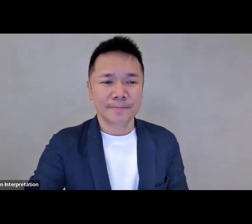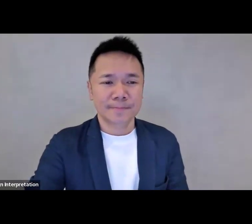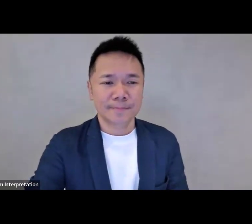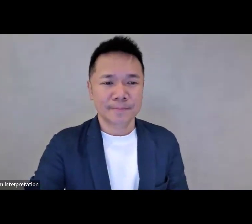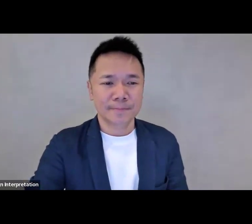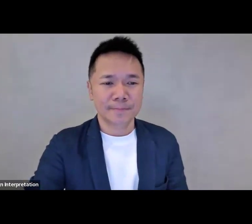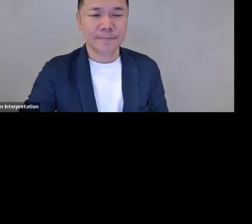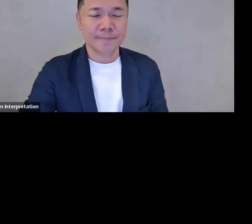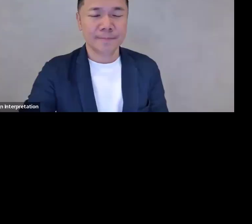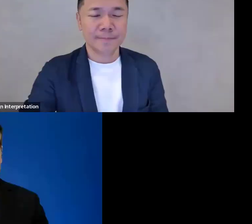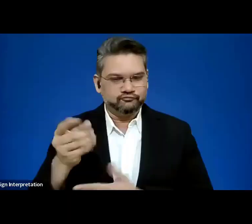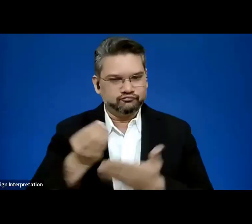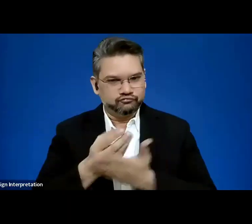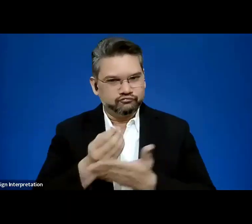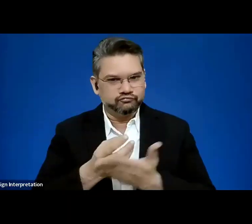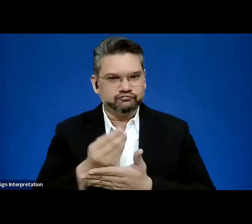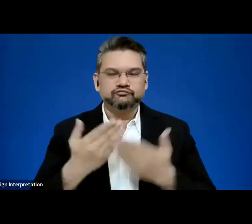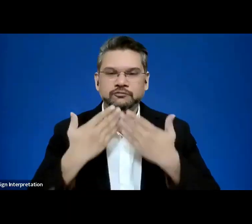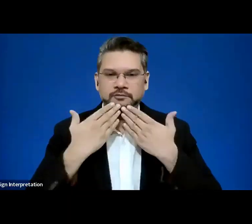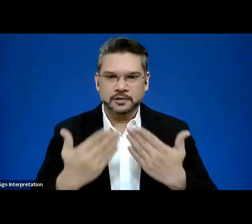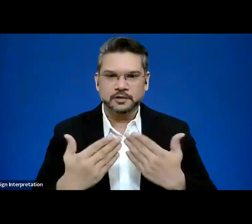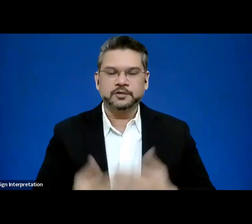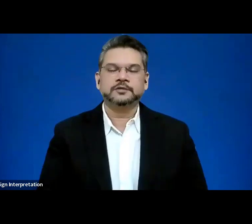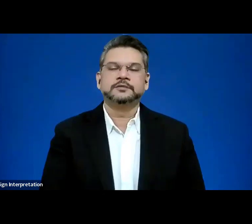谢谢我们的奥美提教授